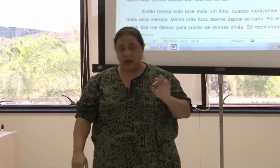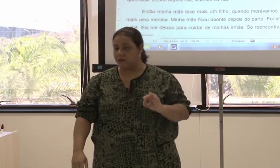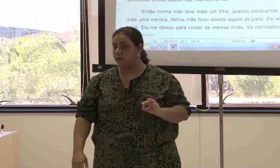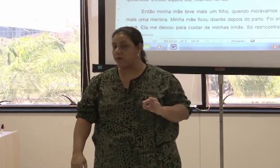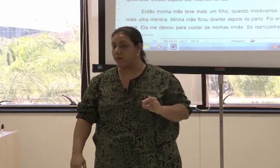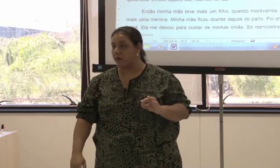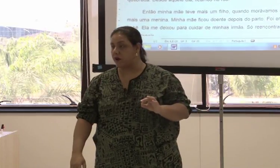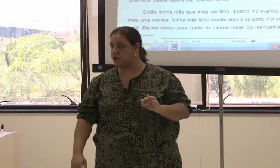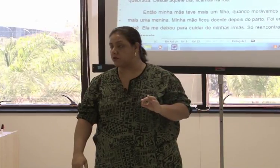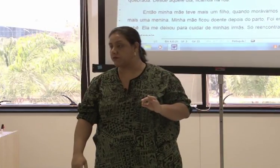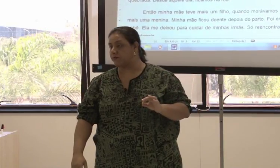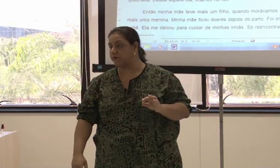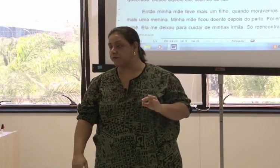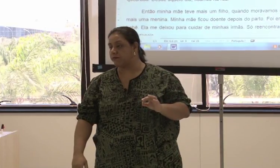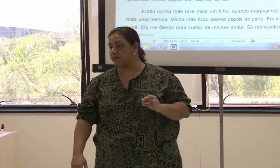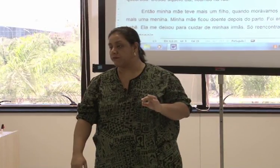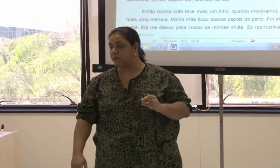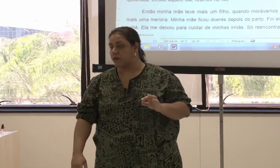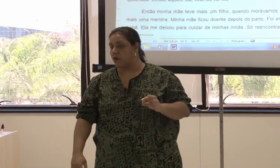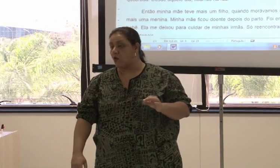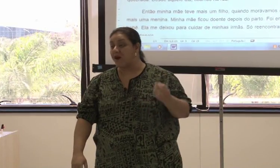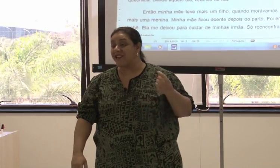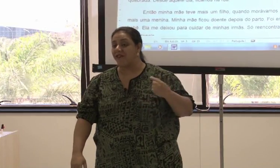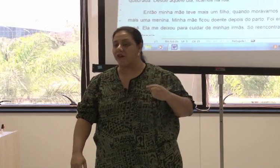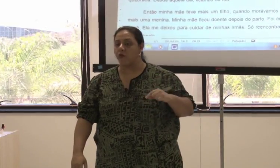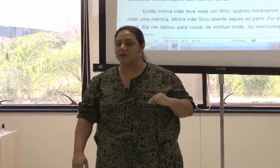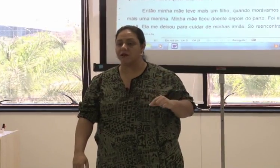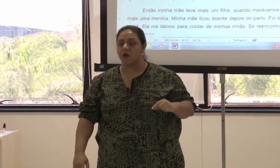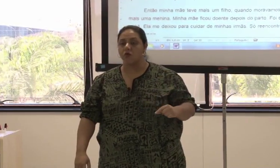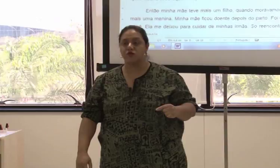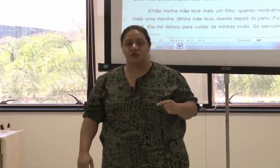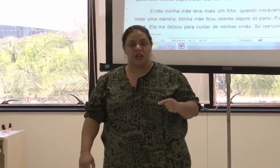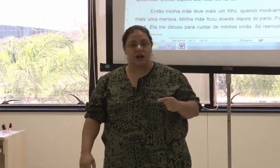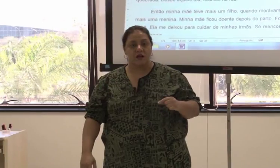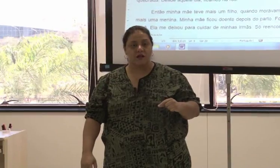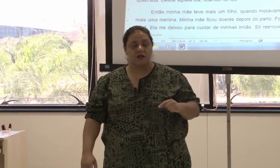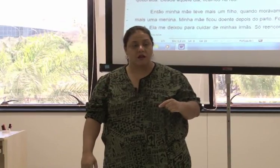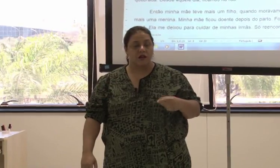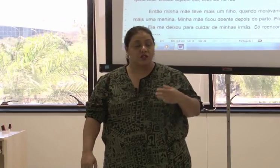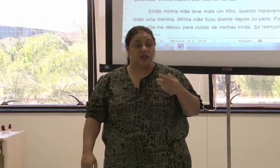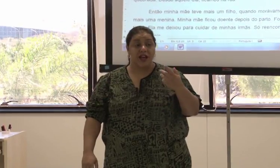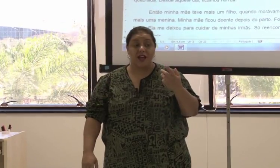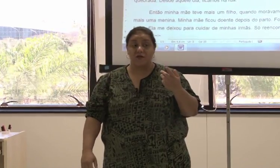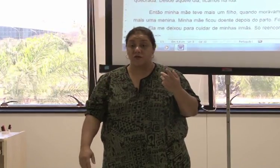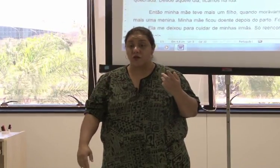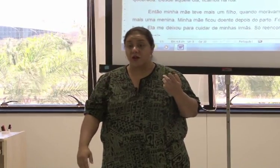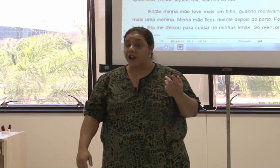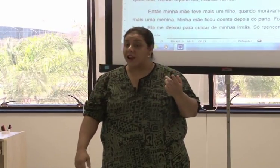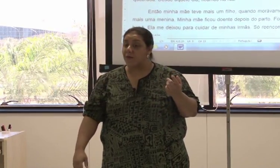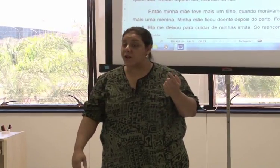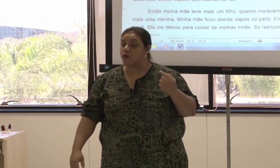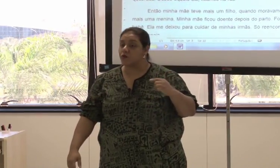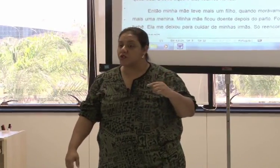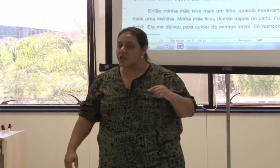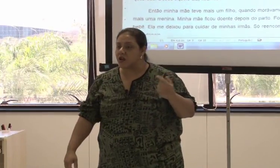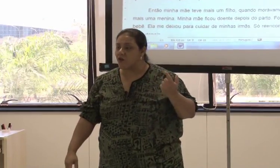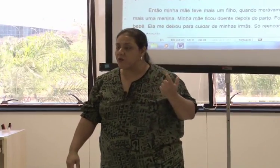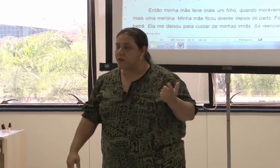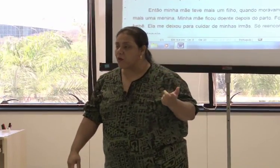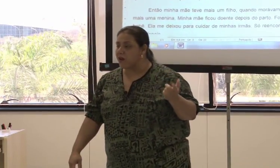Essa é a primeira parte. Quando ela vai começar com um dia, já é... Lembra de um dia que eu fui